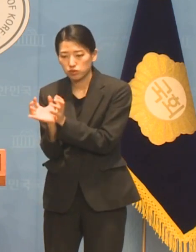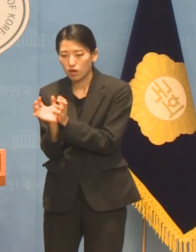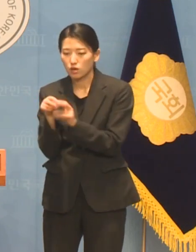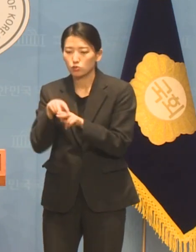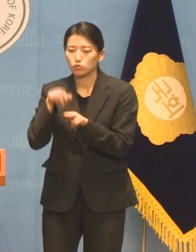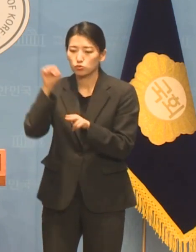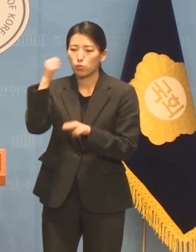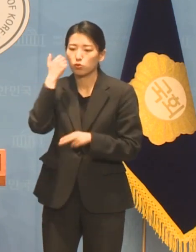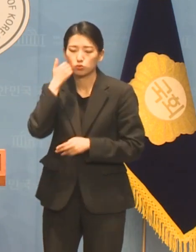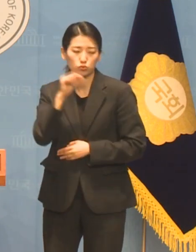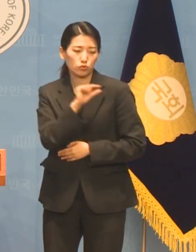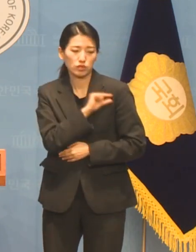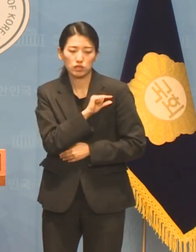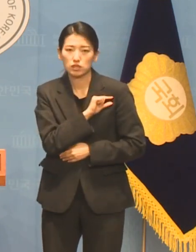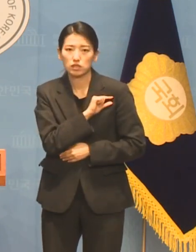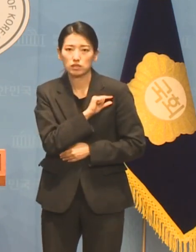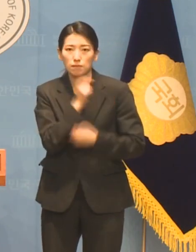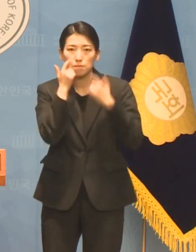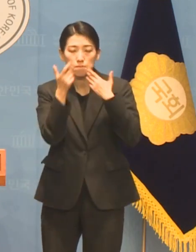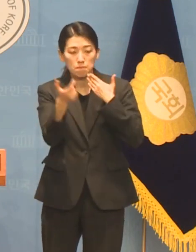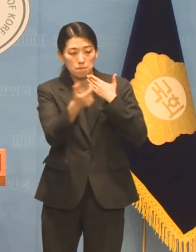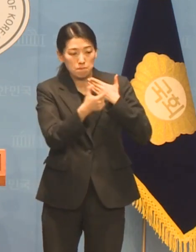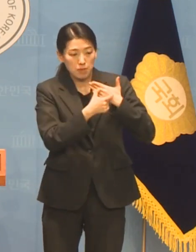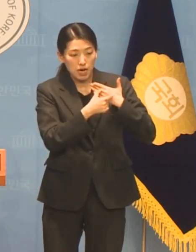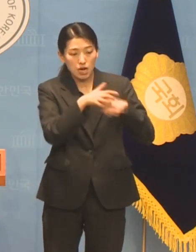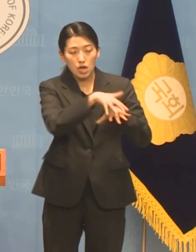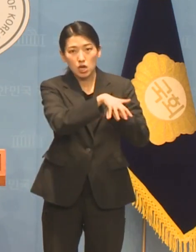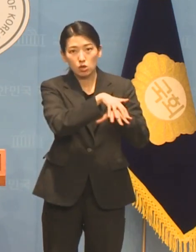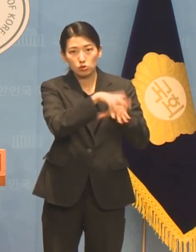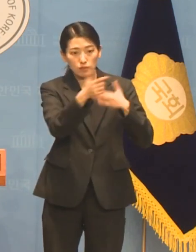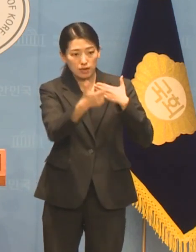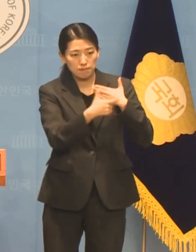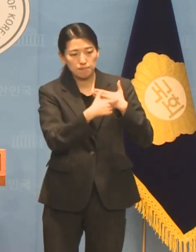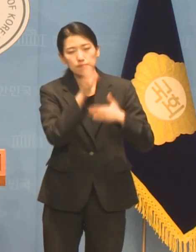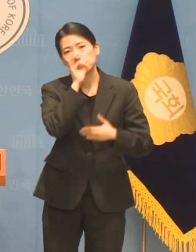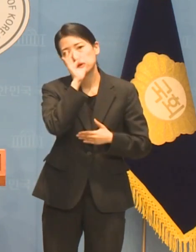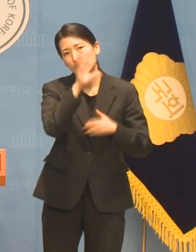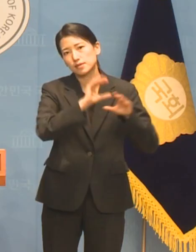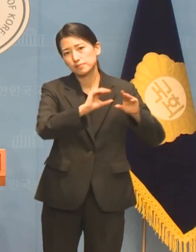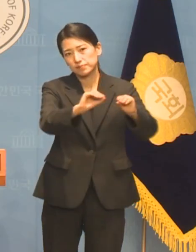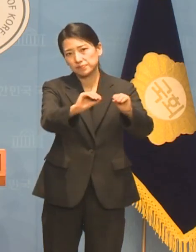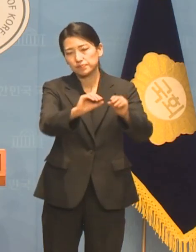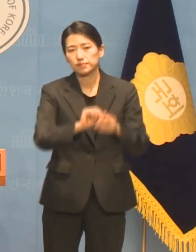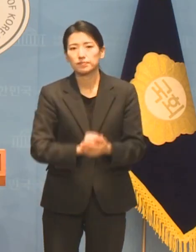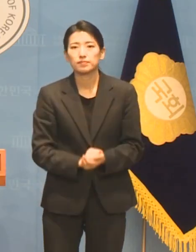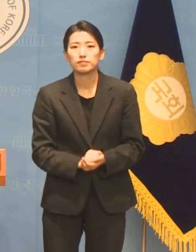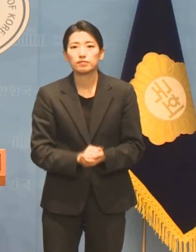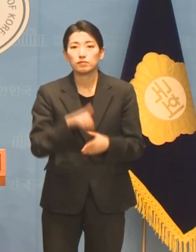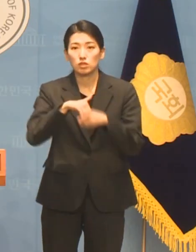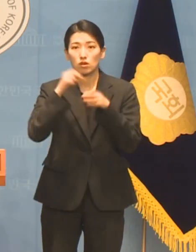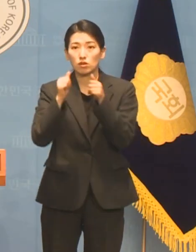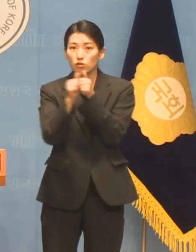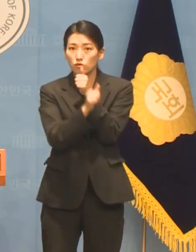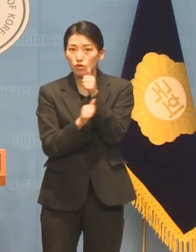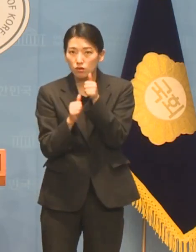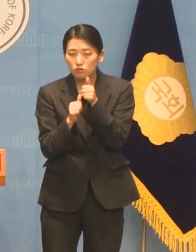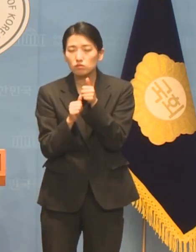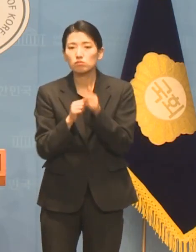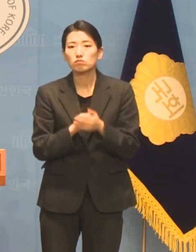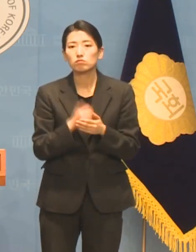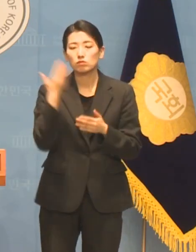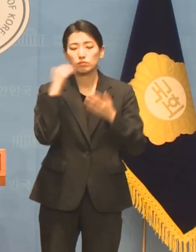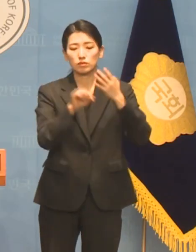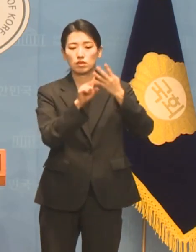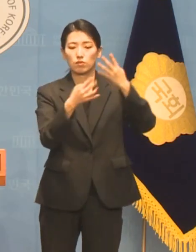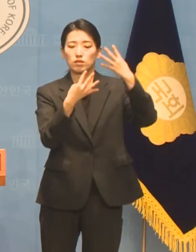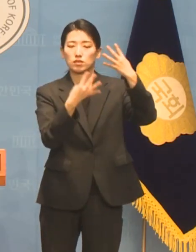현수막 등 광고물의 설치 및 게시가 금지됩니다. 중앙선관위 유권 해석에 따르면 대통령 선거 일정 공표와는 관계없이 지난 4월